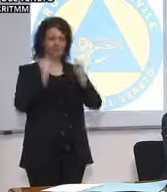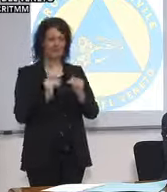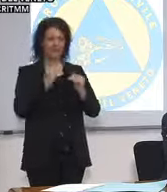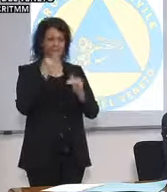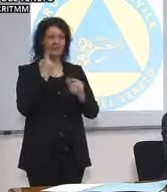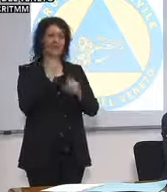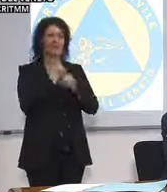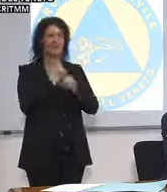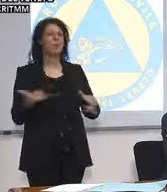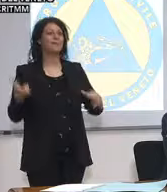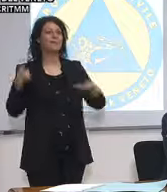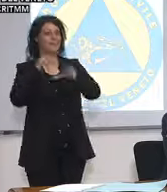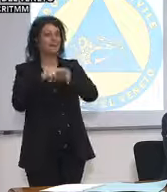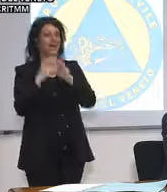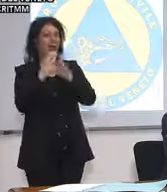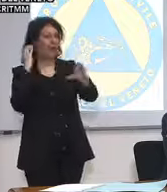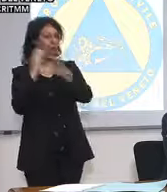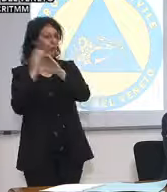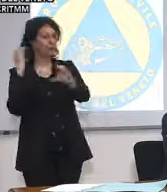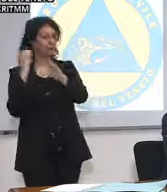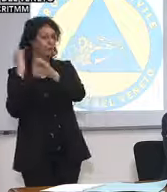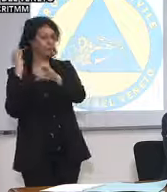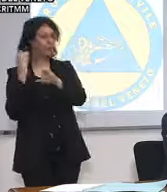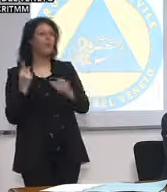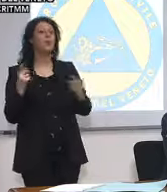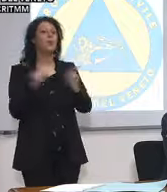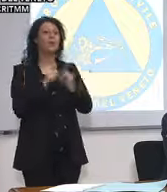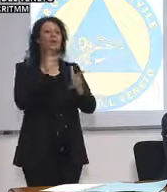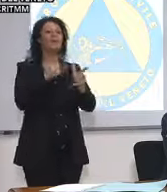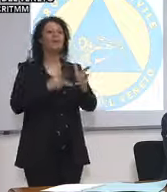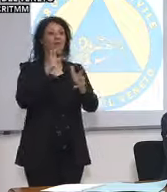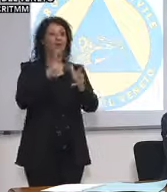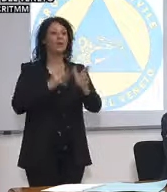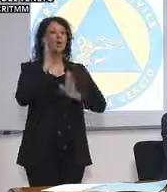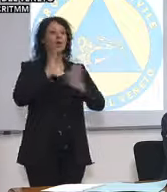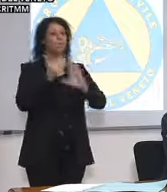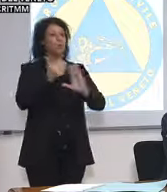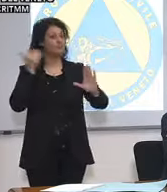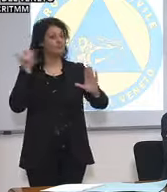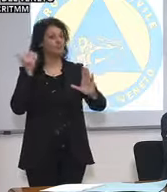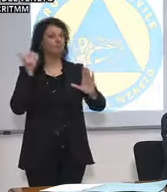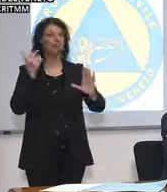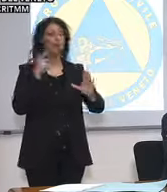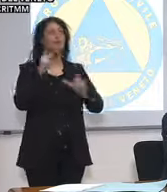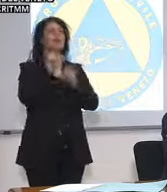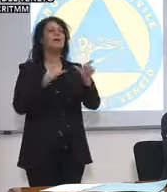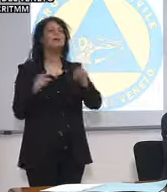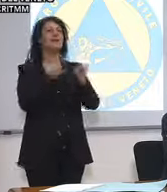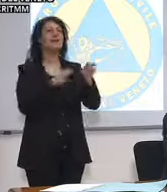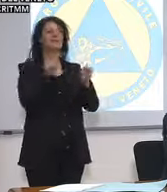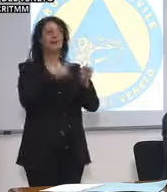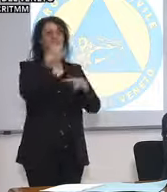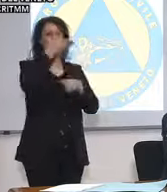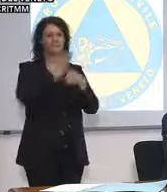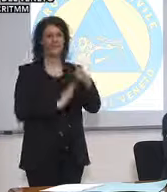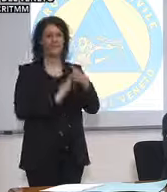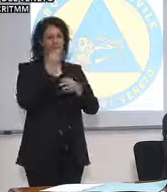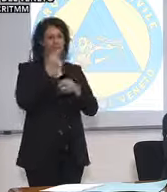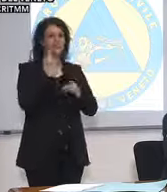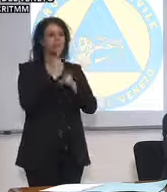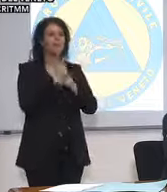nostri treni porteranno cittadini per la metà di quelli che portavano prima, quindi dovremmo raddoppiare i